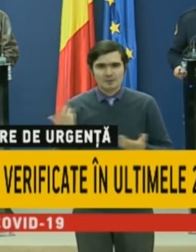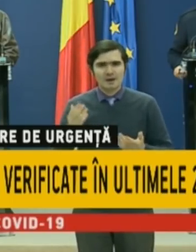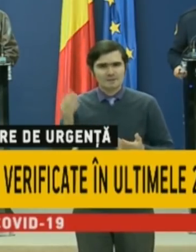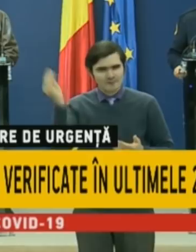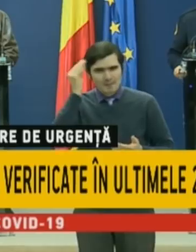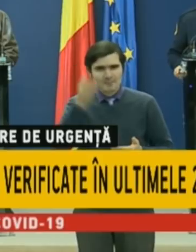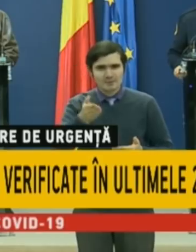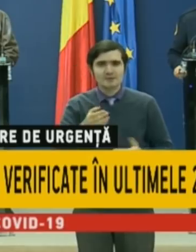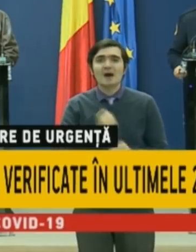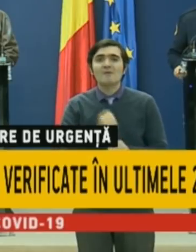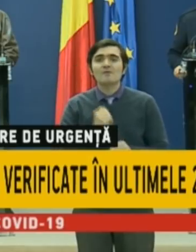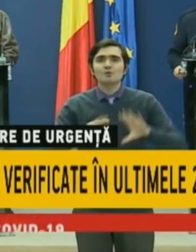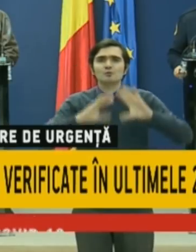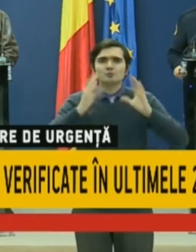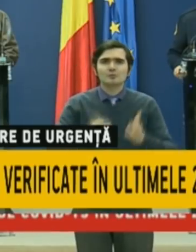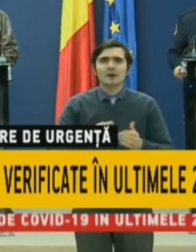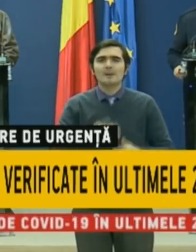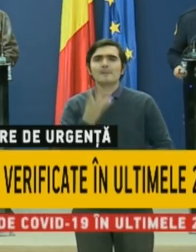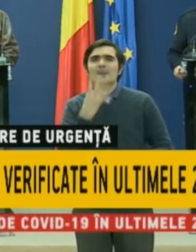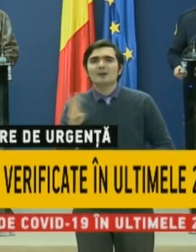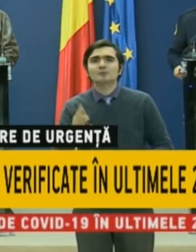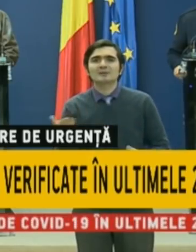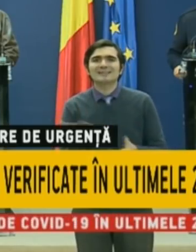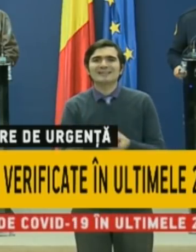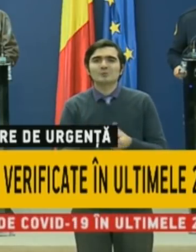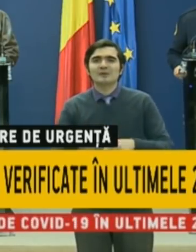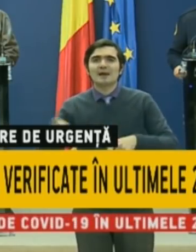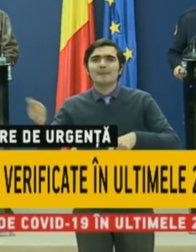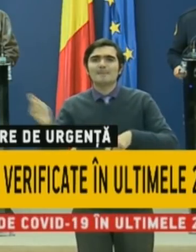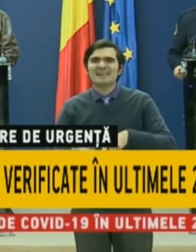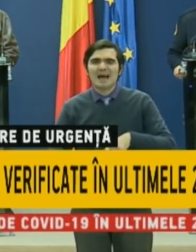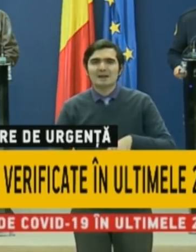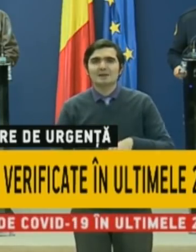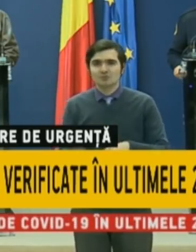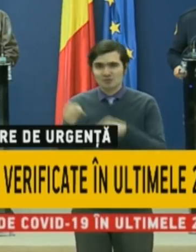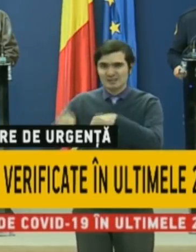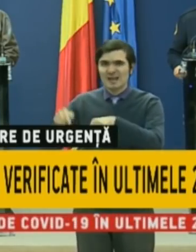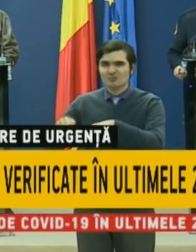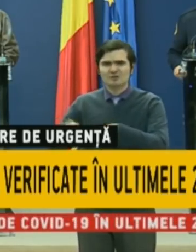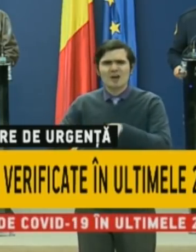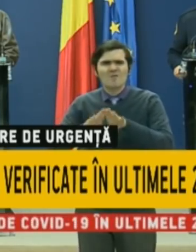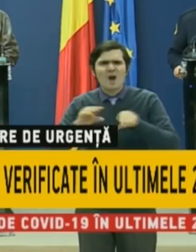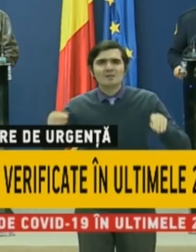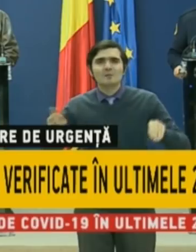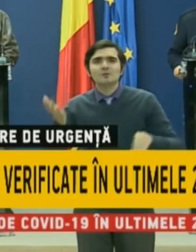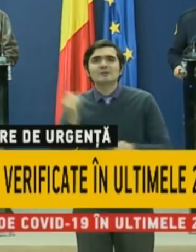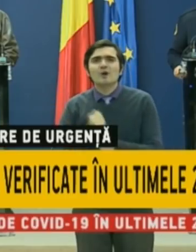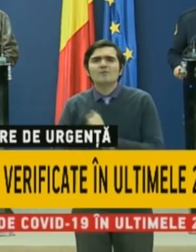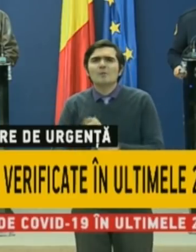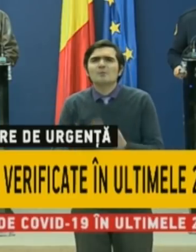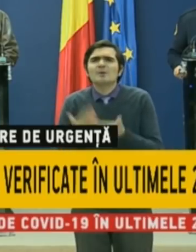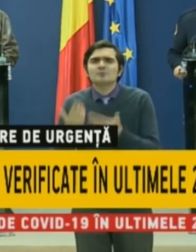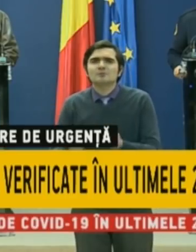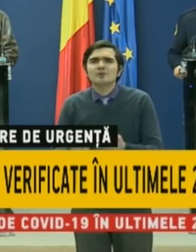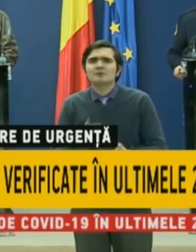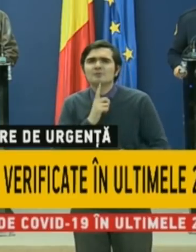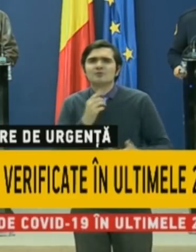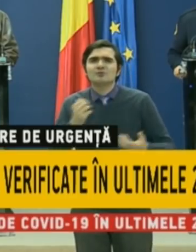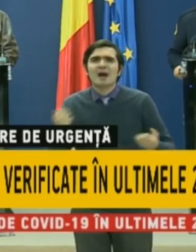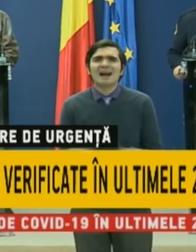anterior, au fost întocmite 400 de dosare penale, dintre care cele mai multe au fost întocmite pentru